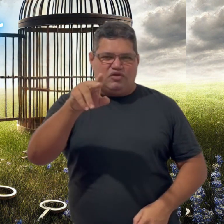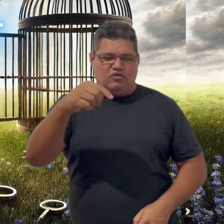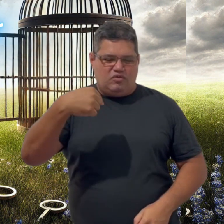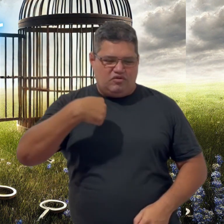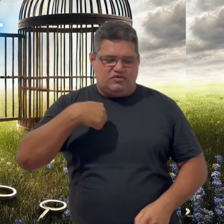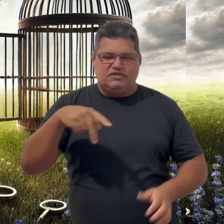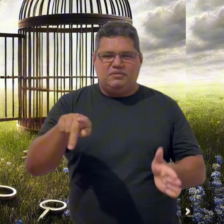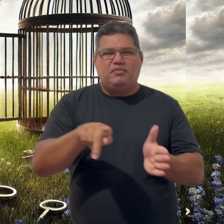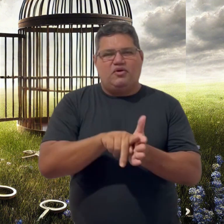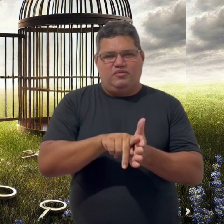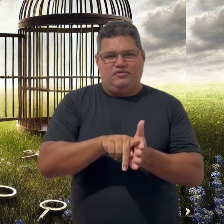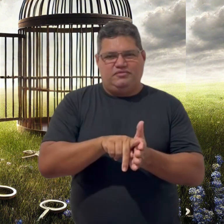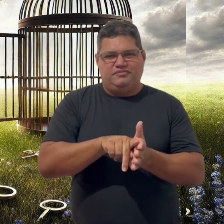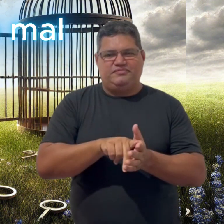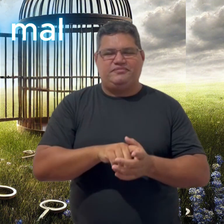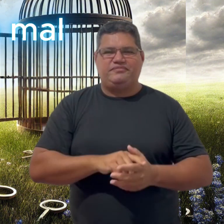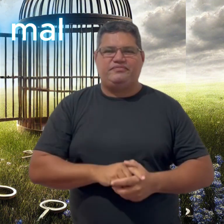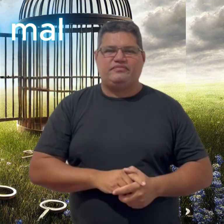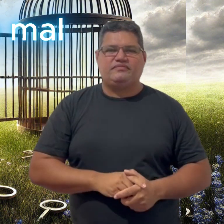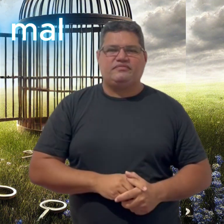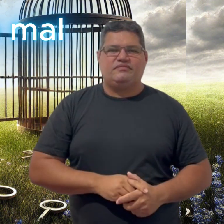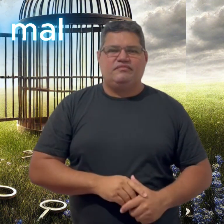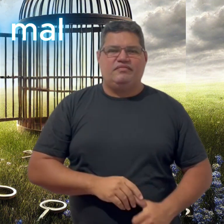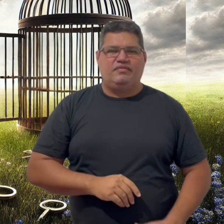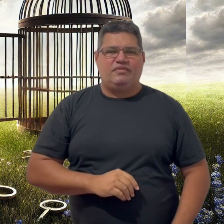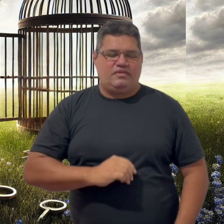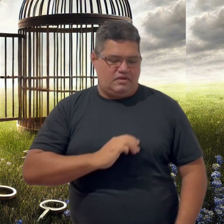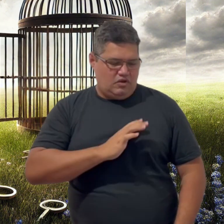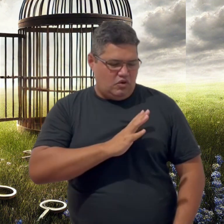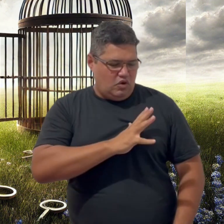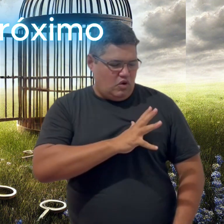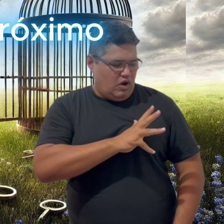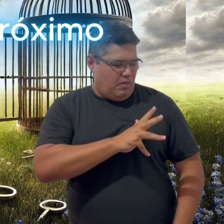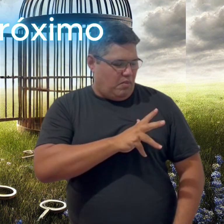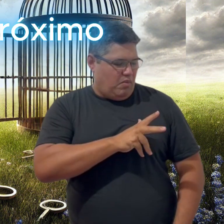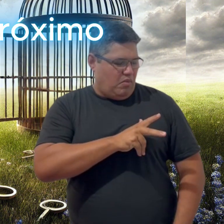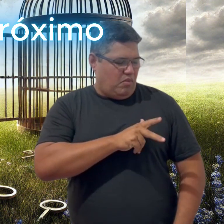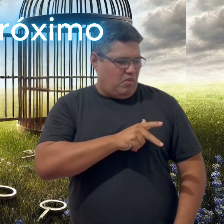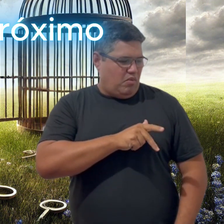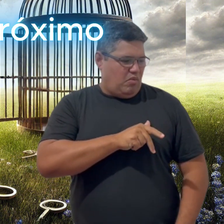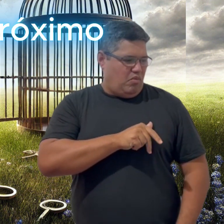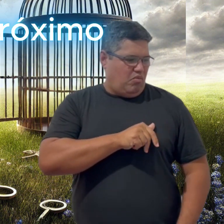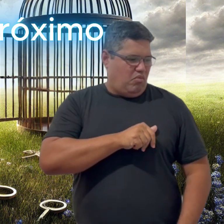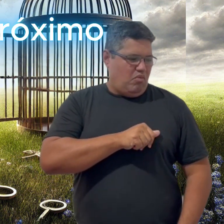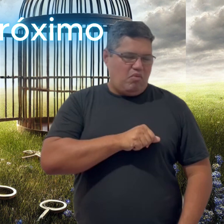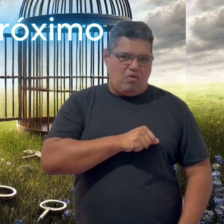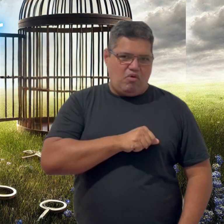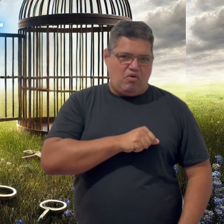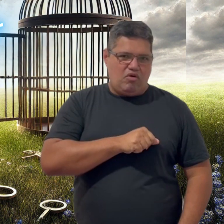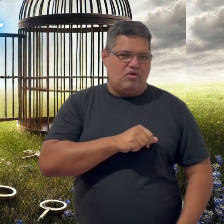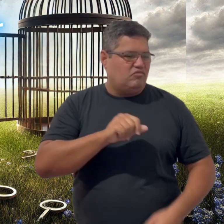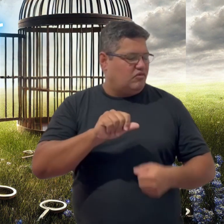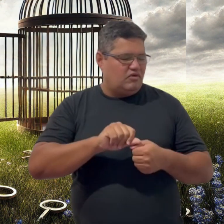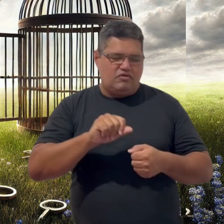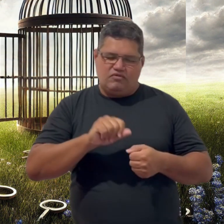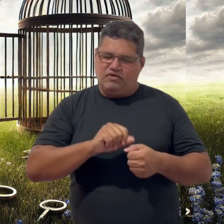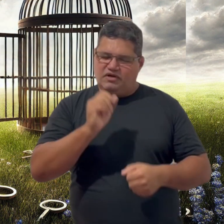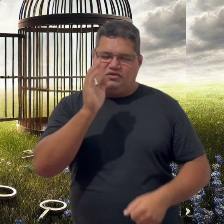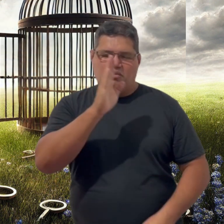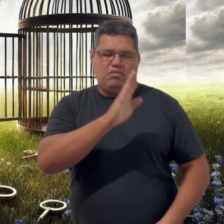O amor não obra o mal para com o próximo. O